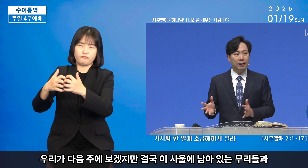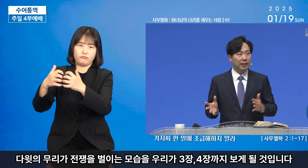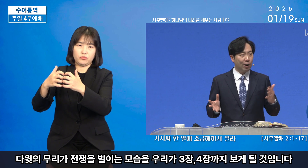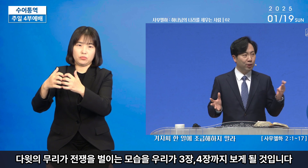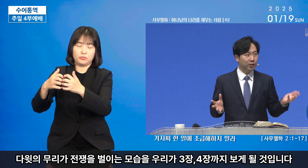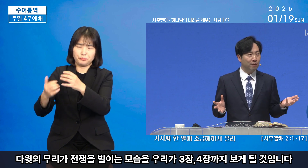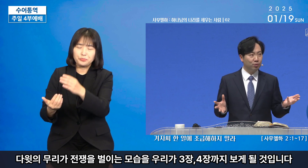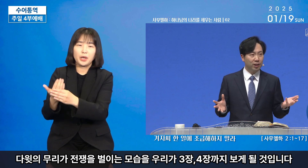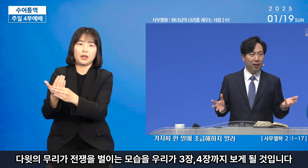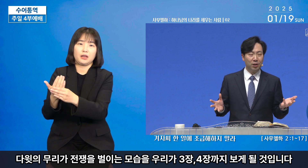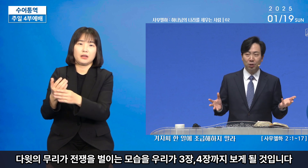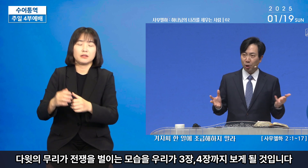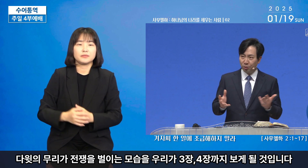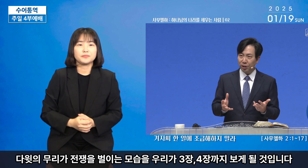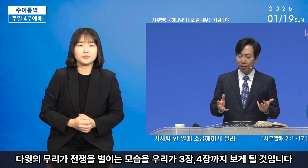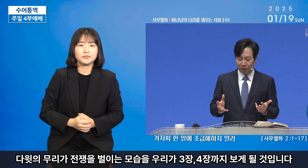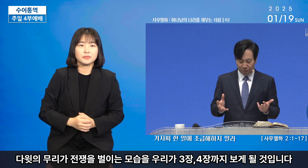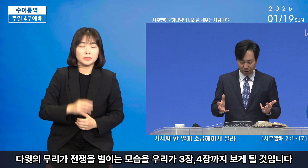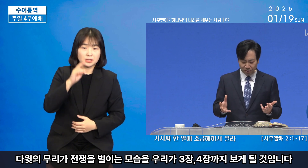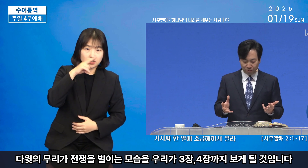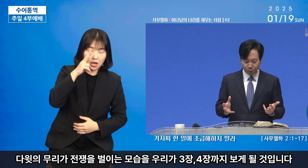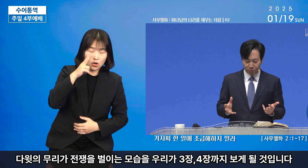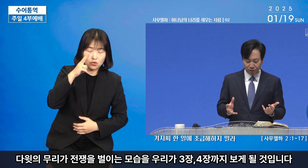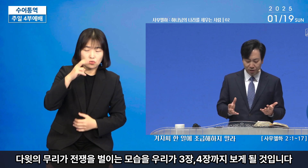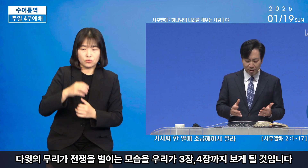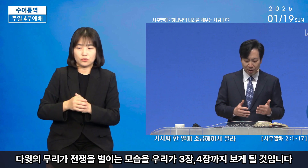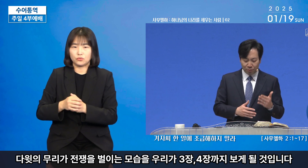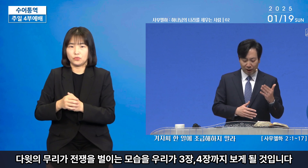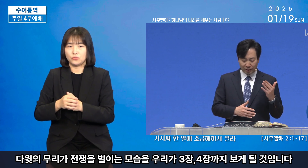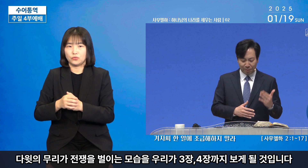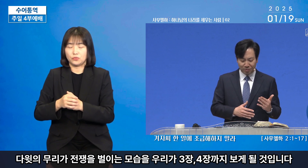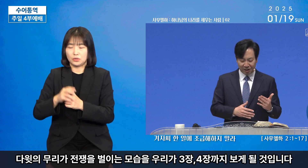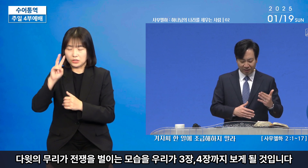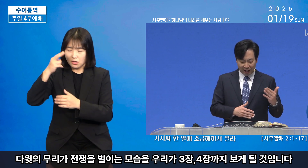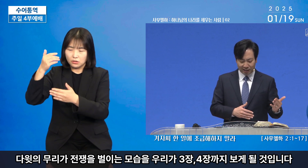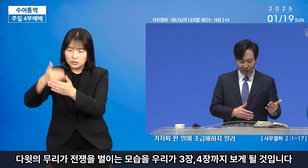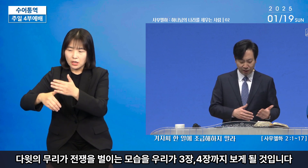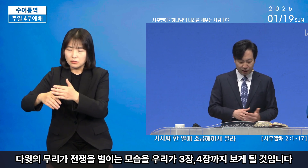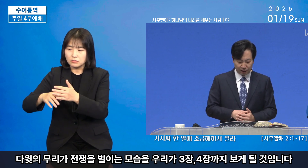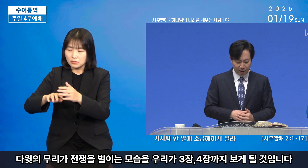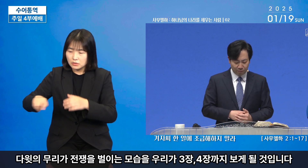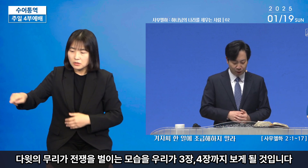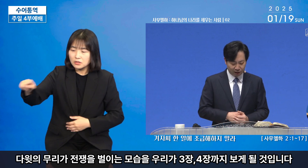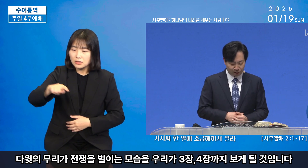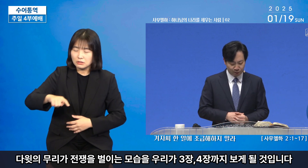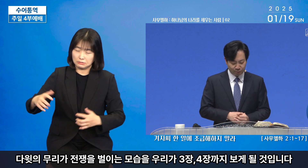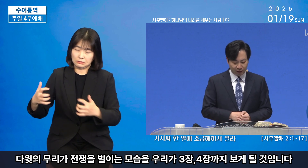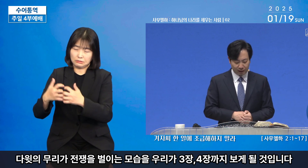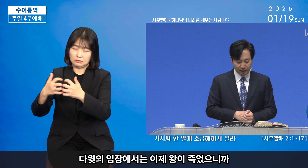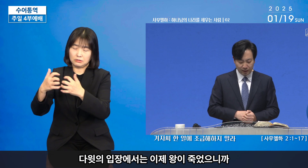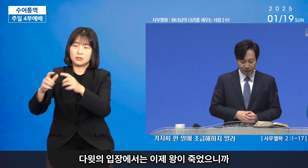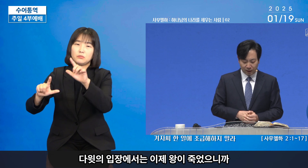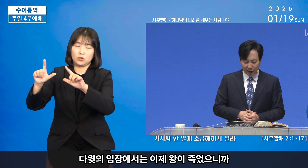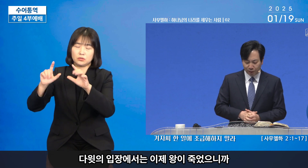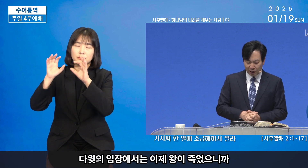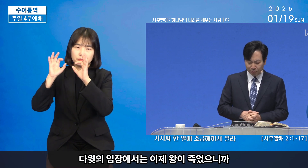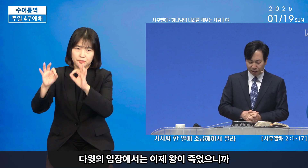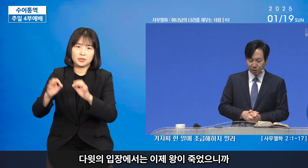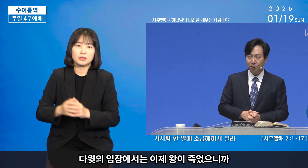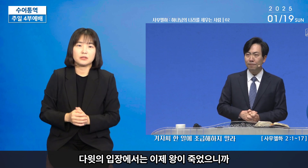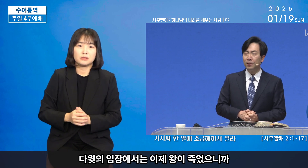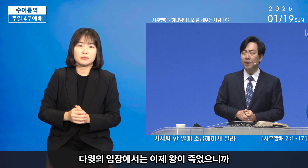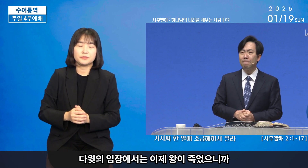무리들과 다윗의 무리가 전쟁을 벌이는 모습을 우리가 3장, 4장까지 보게 될 것입니다.